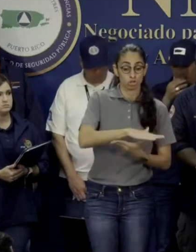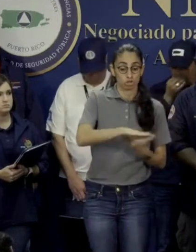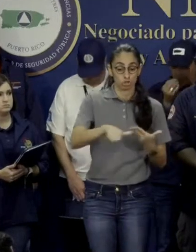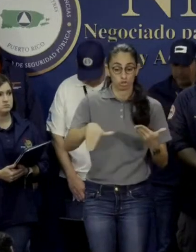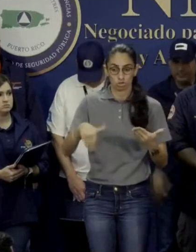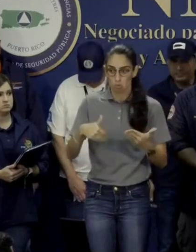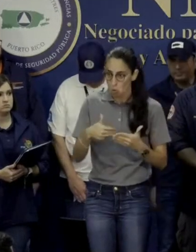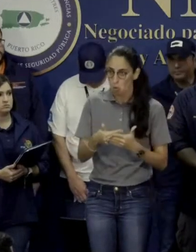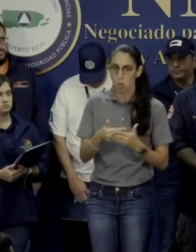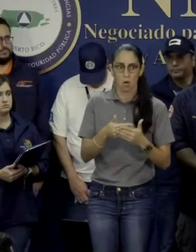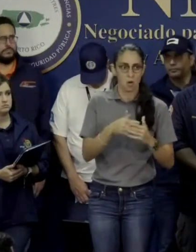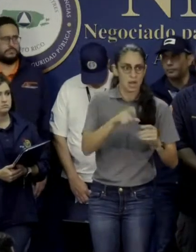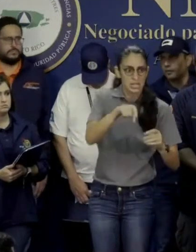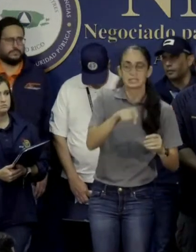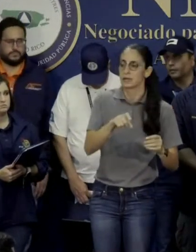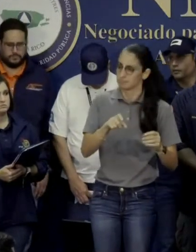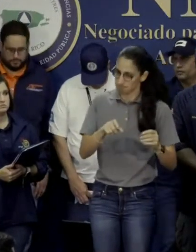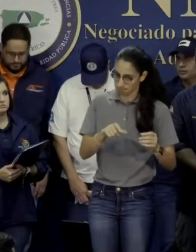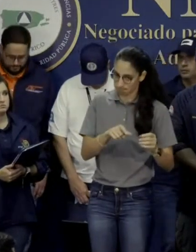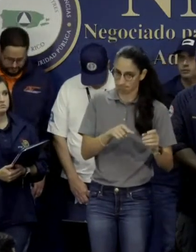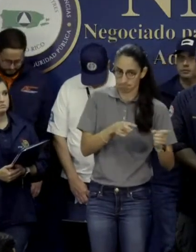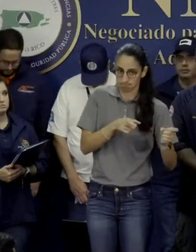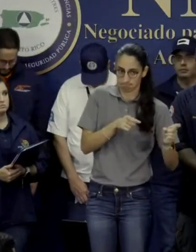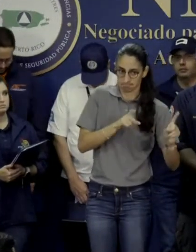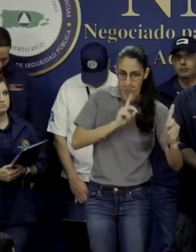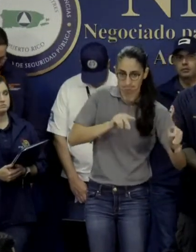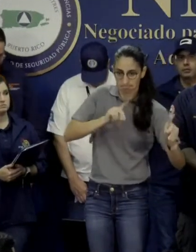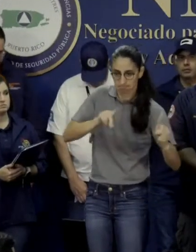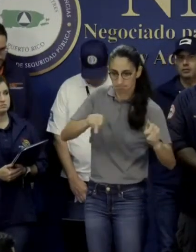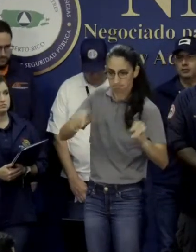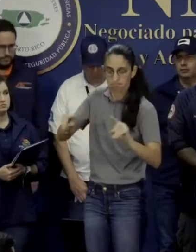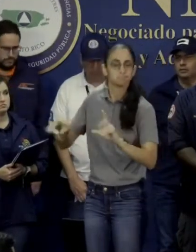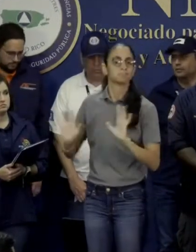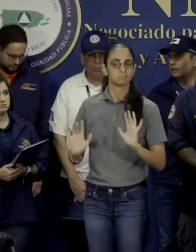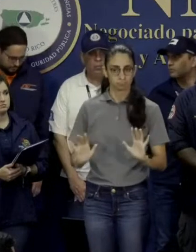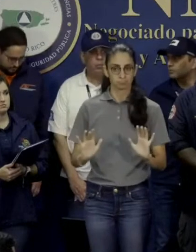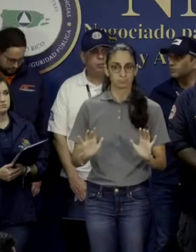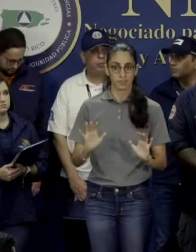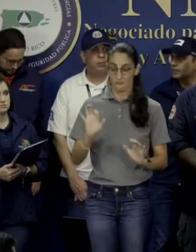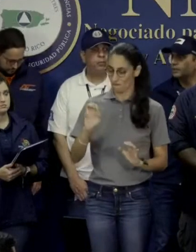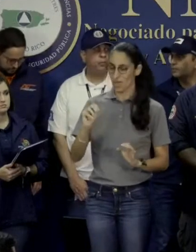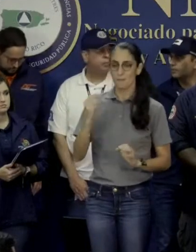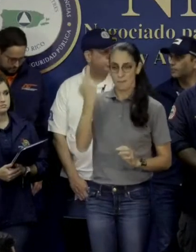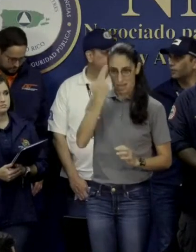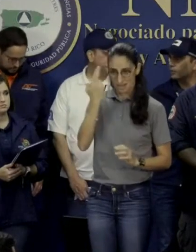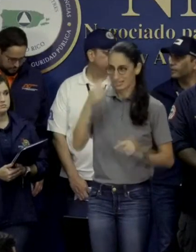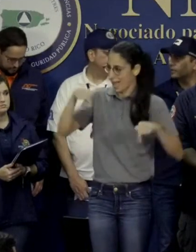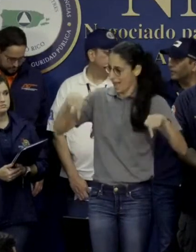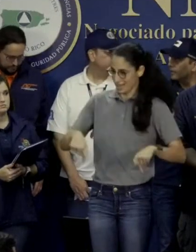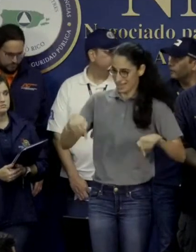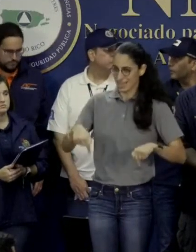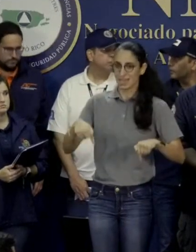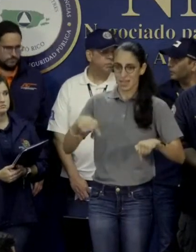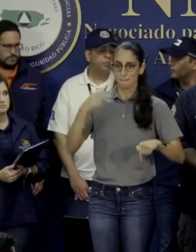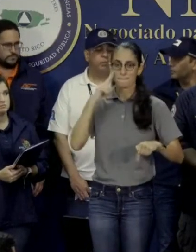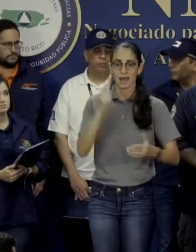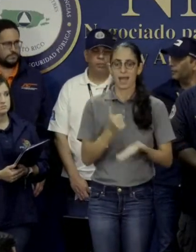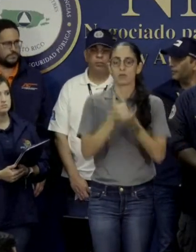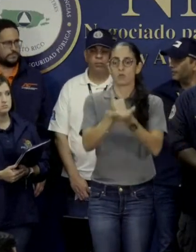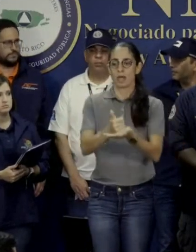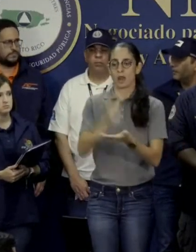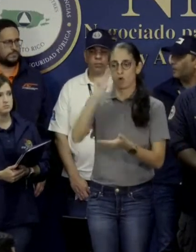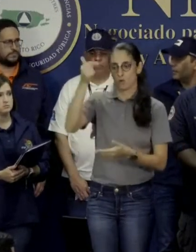sido manejada de una forma efectiva por el gobierno de Puerto Rico, por lo que FEMA está aquí presente, listo para apoyar al gobierno de Puerto